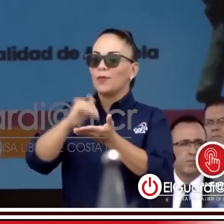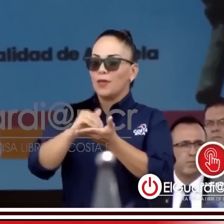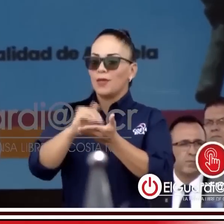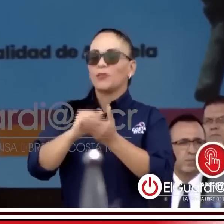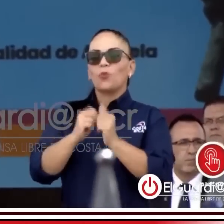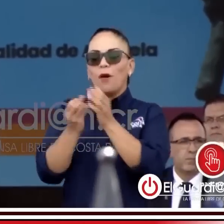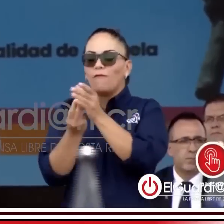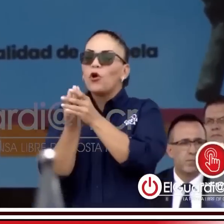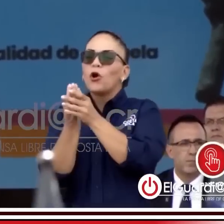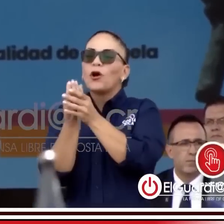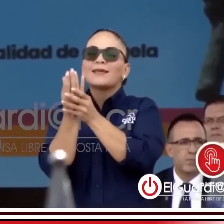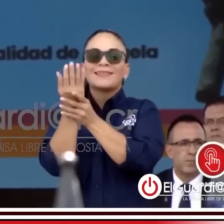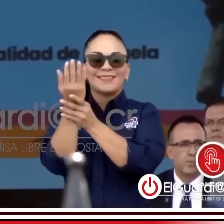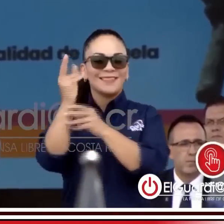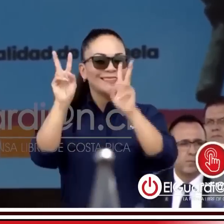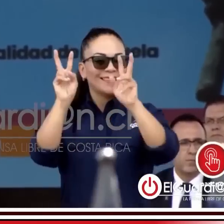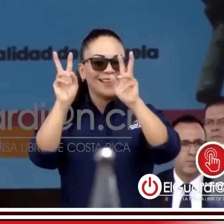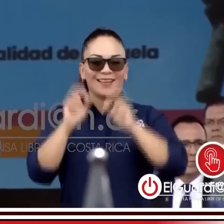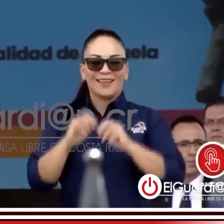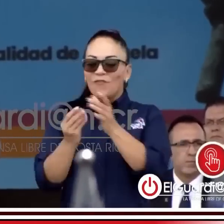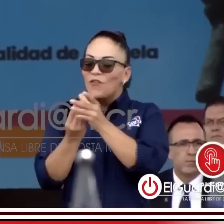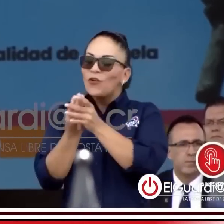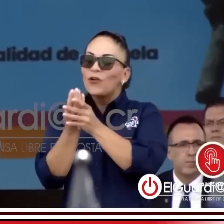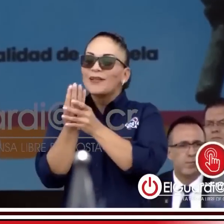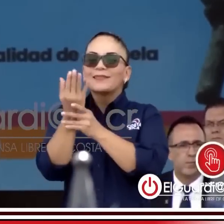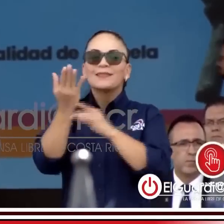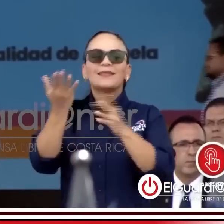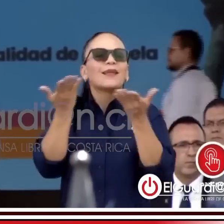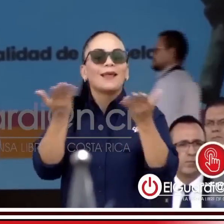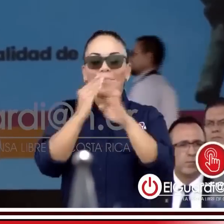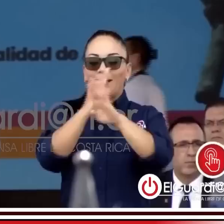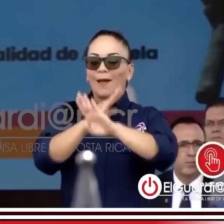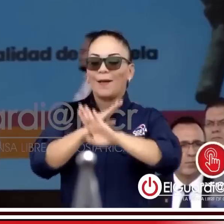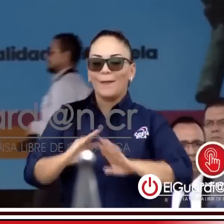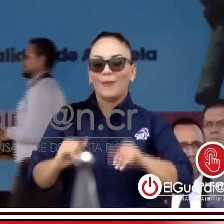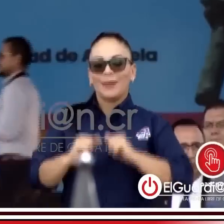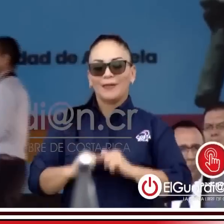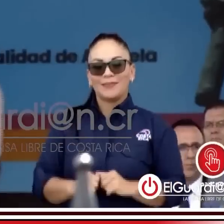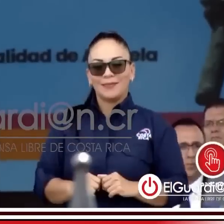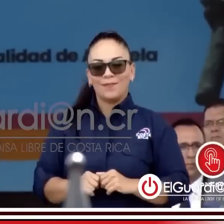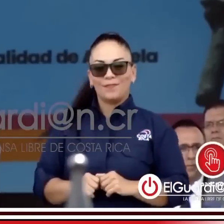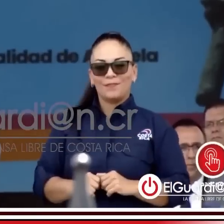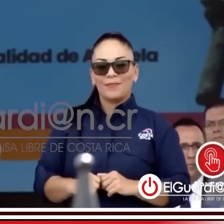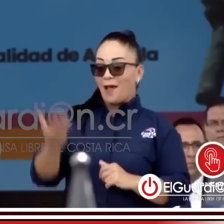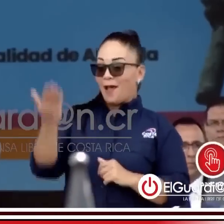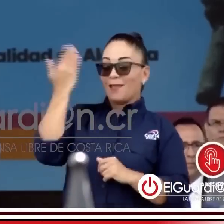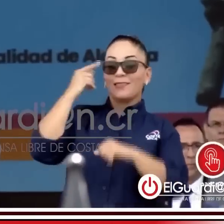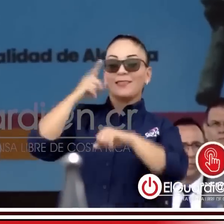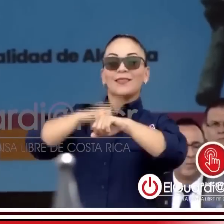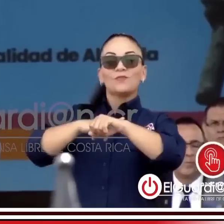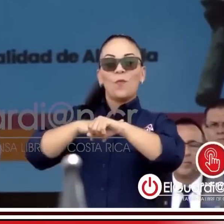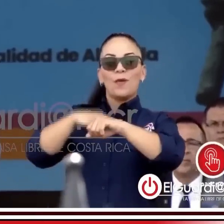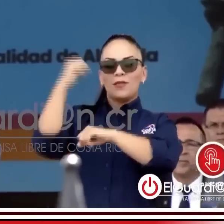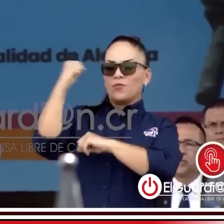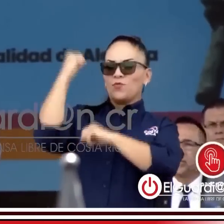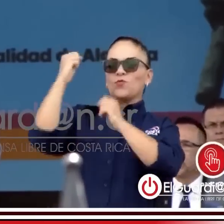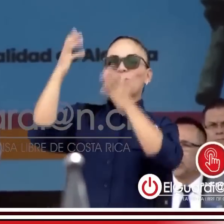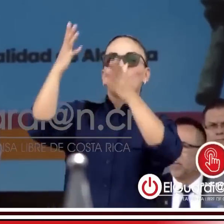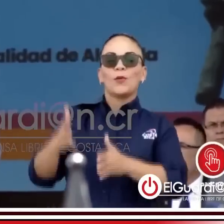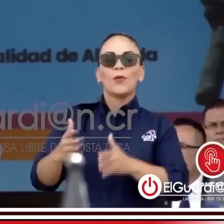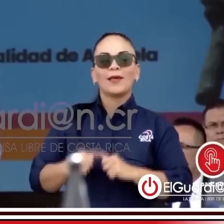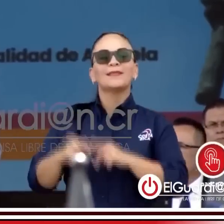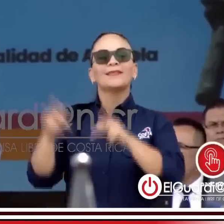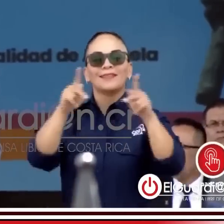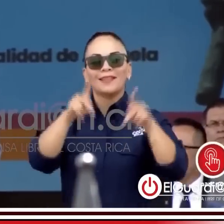a florecer en la paz, que por las proezas heroicas de esta